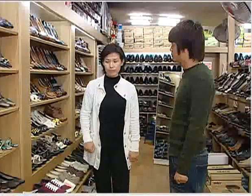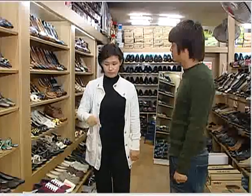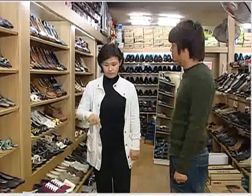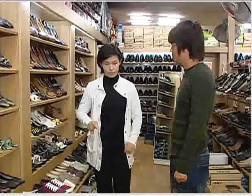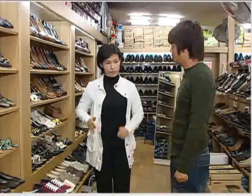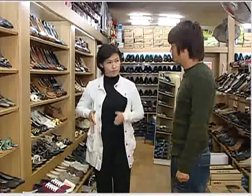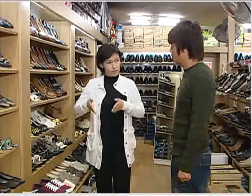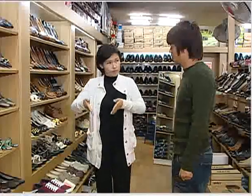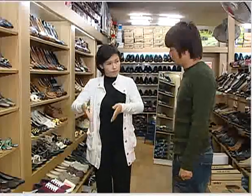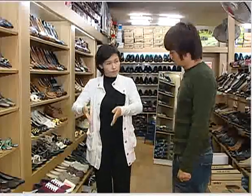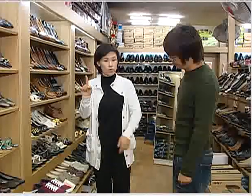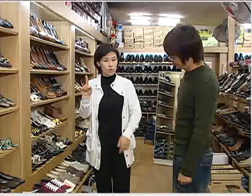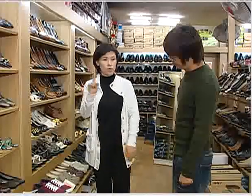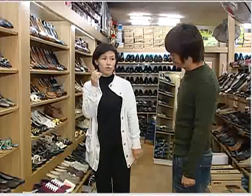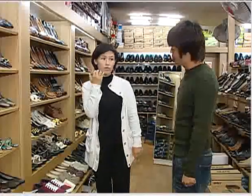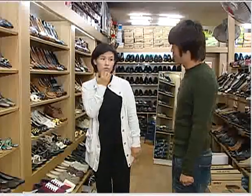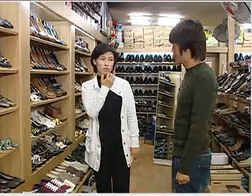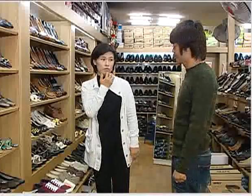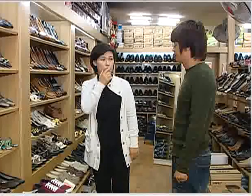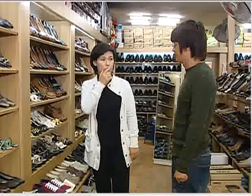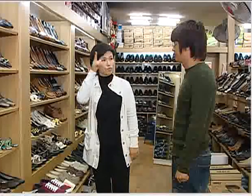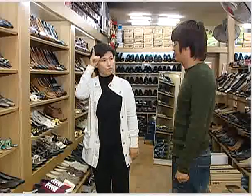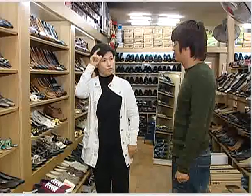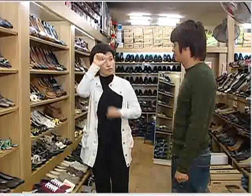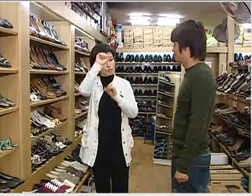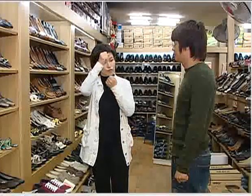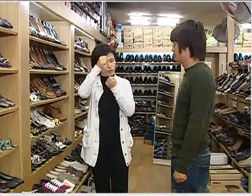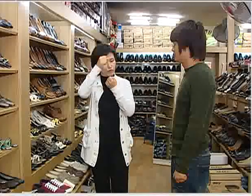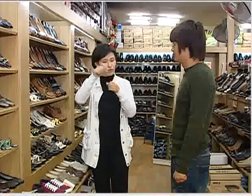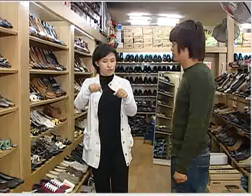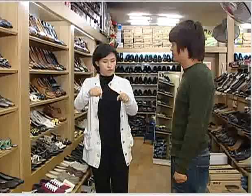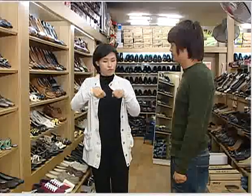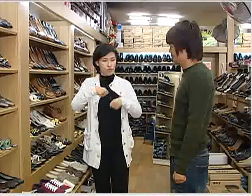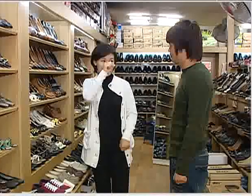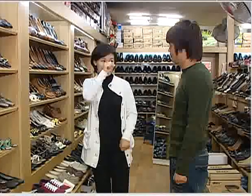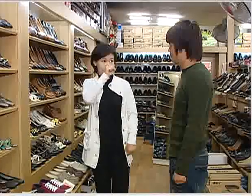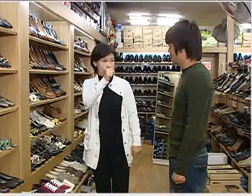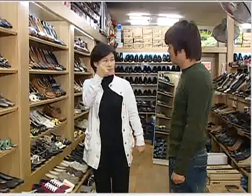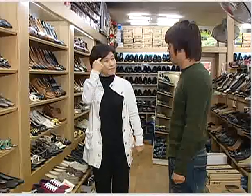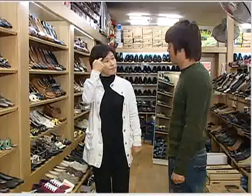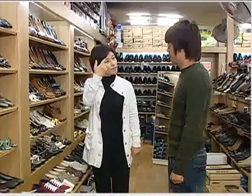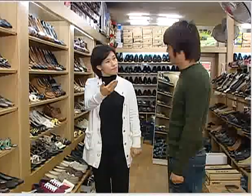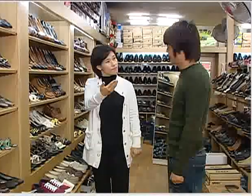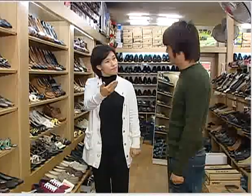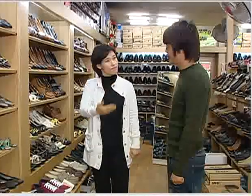이 바지에 어떤 색 구두를 신으면 좋을까요?